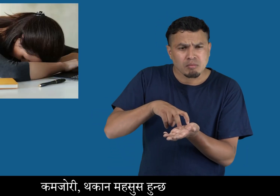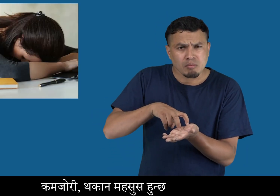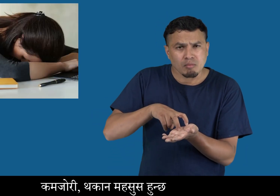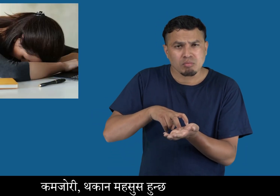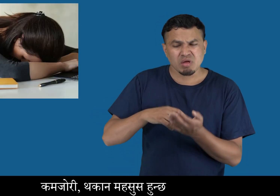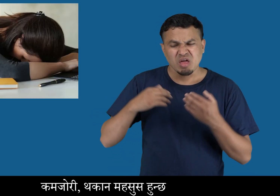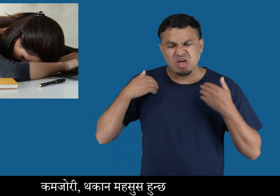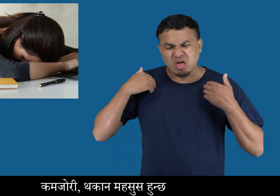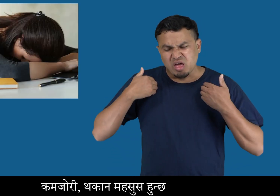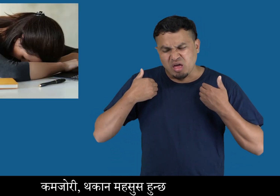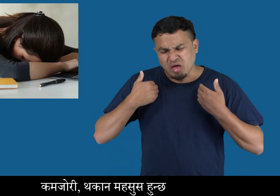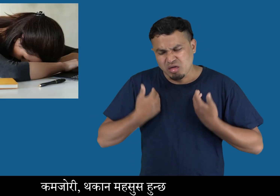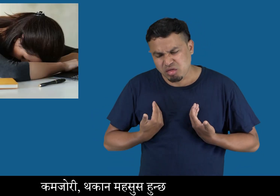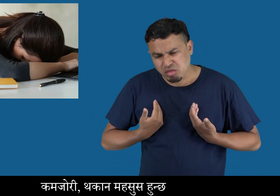कमजोरी, थकान महसुस हुन्छ।